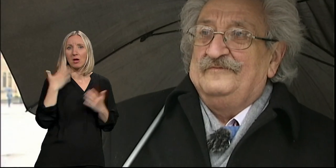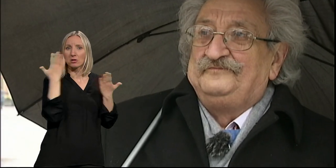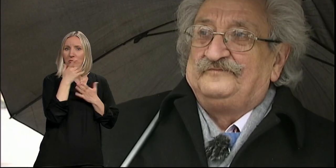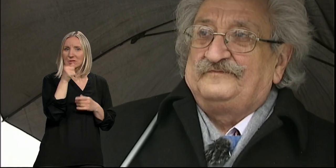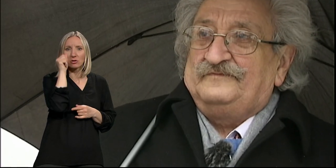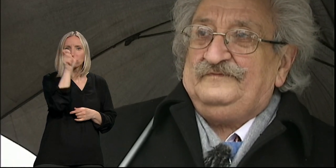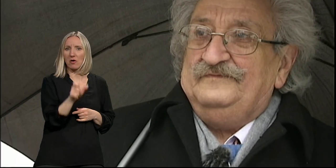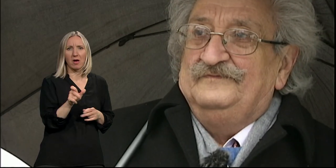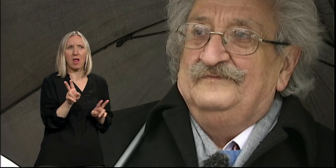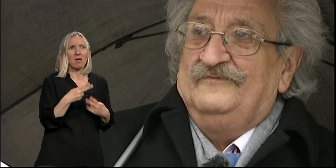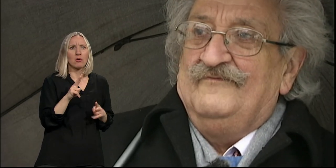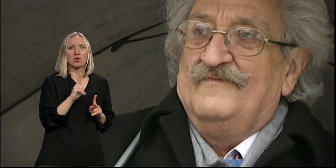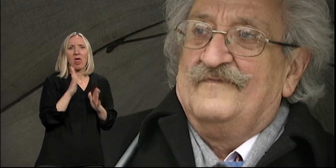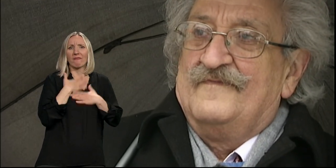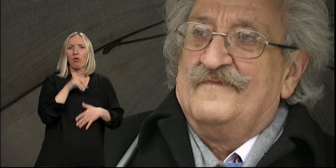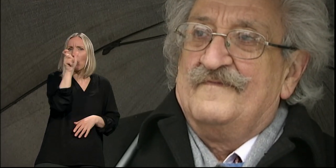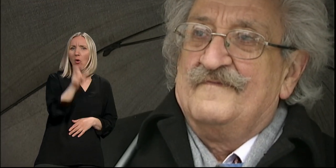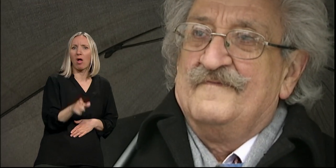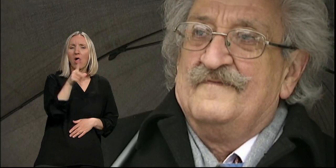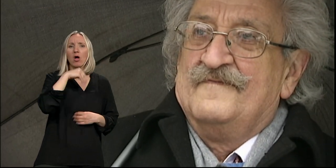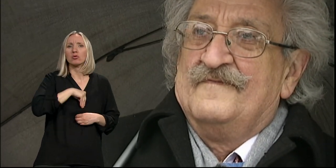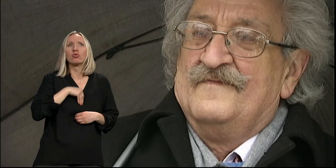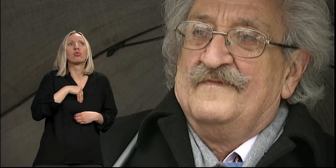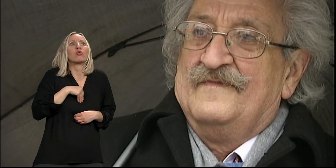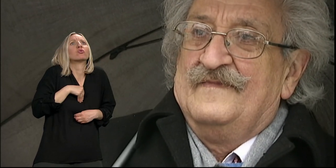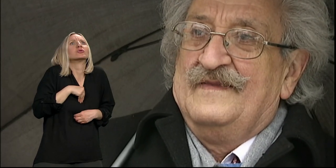voli. U njegovoj duši je bilo toliko